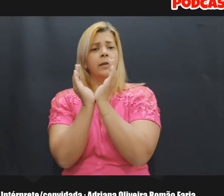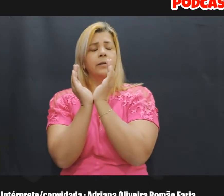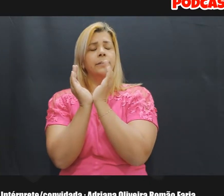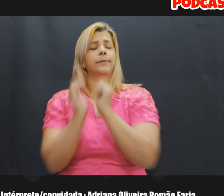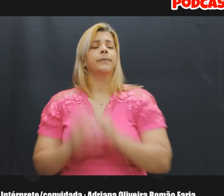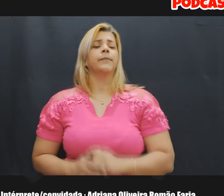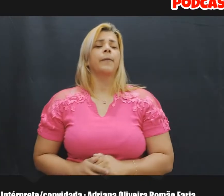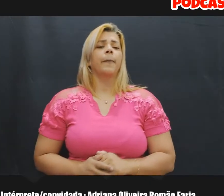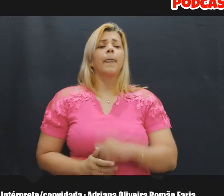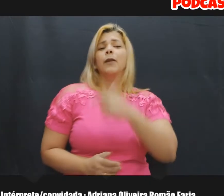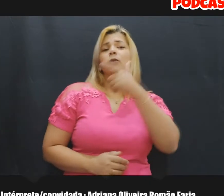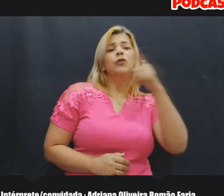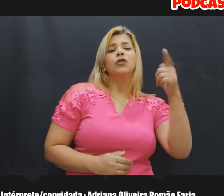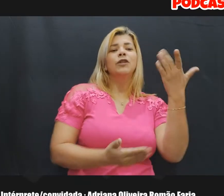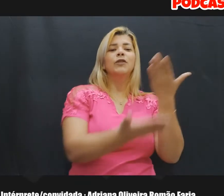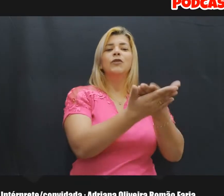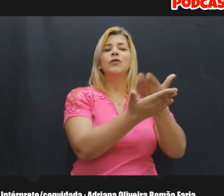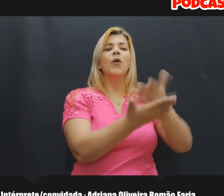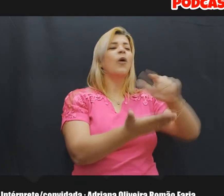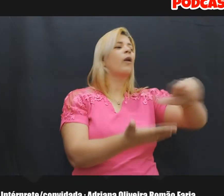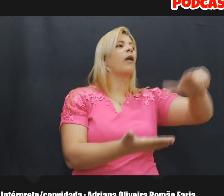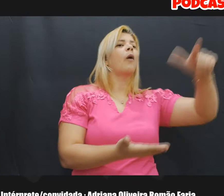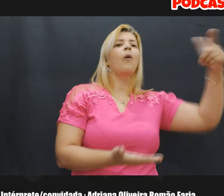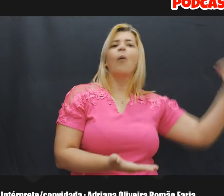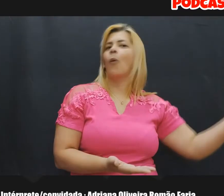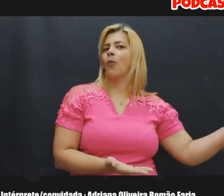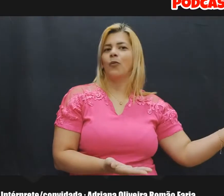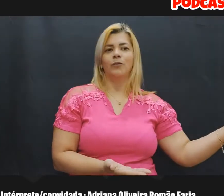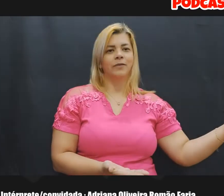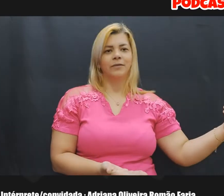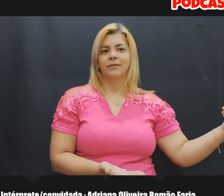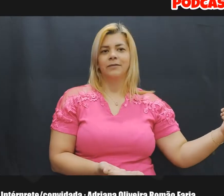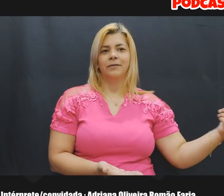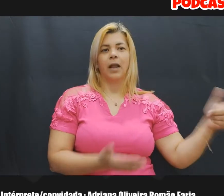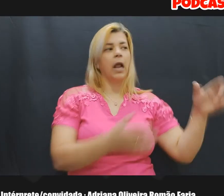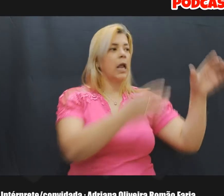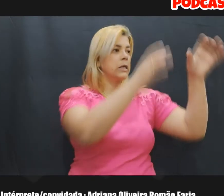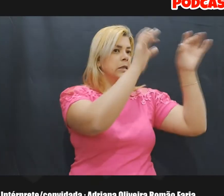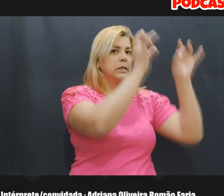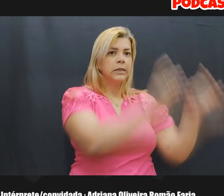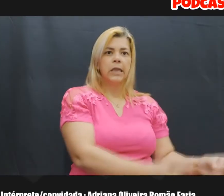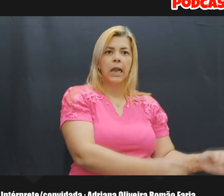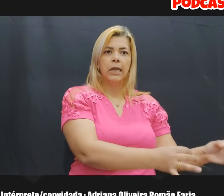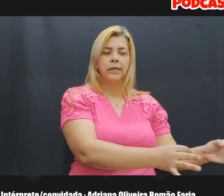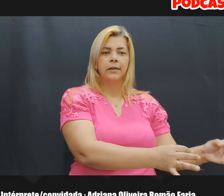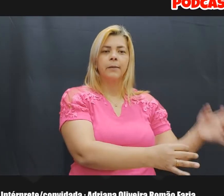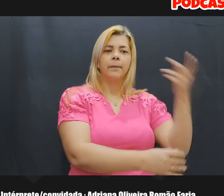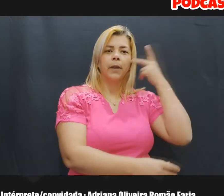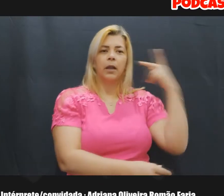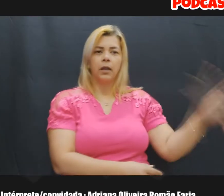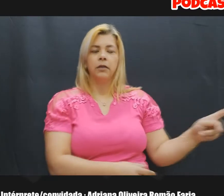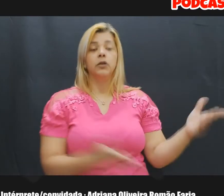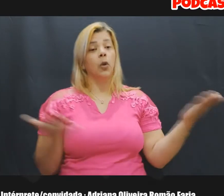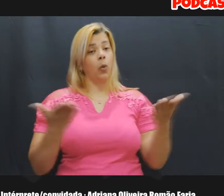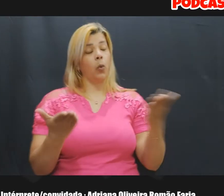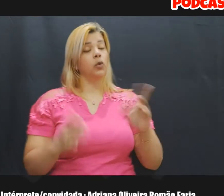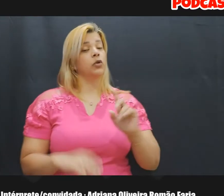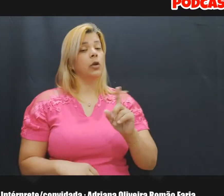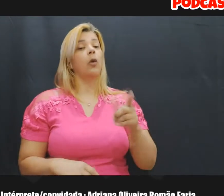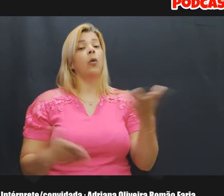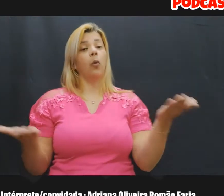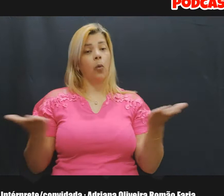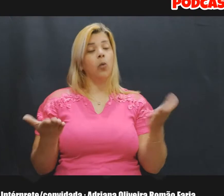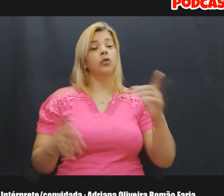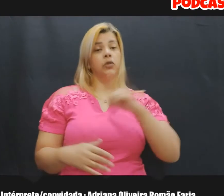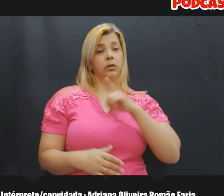APAE. Não existia uma outra escola específica para eles. Hoje não. Hoje o